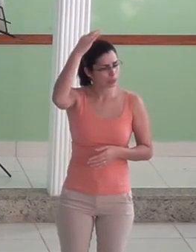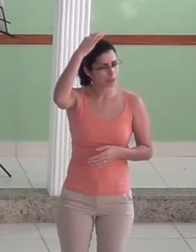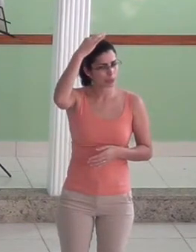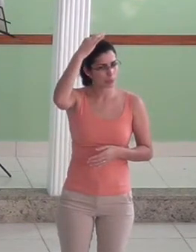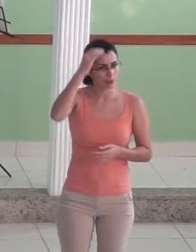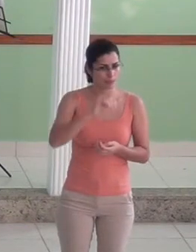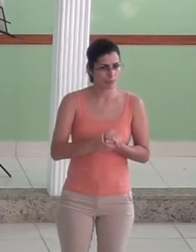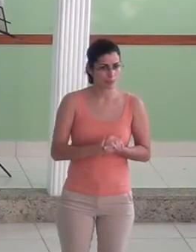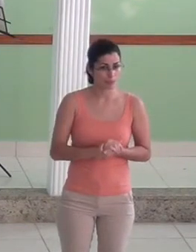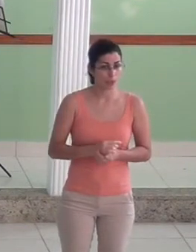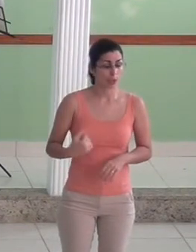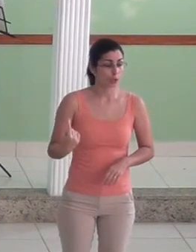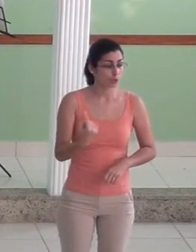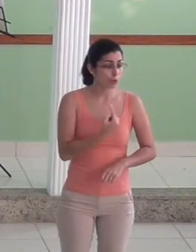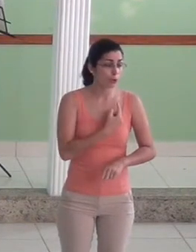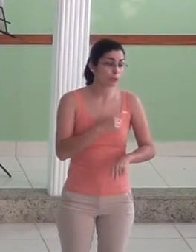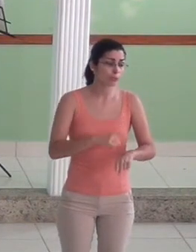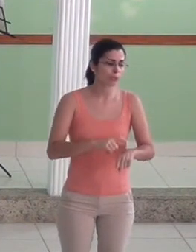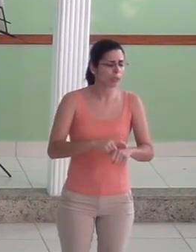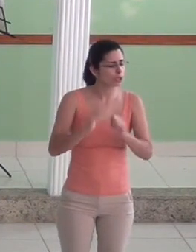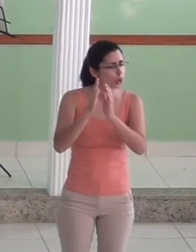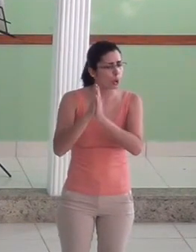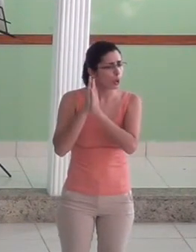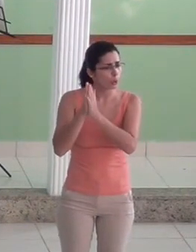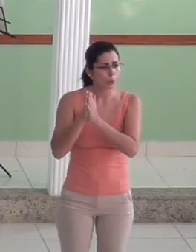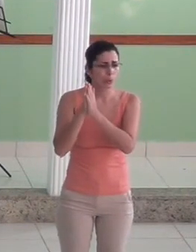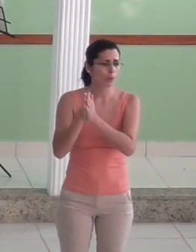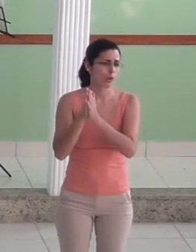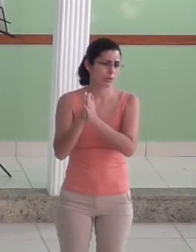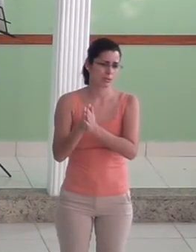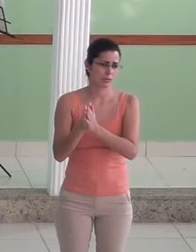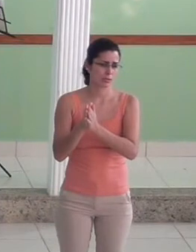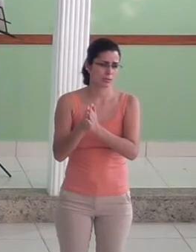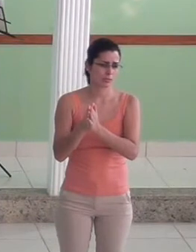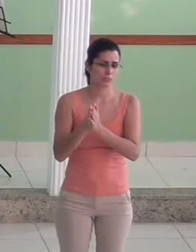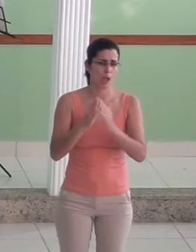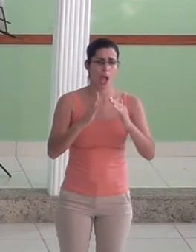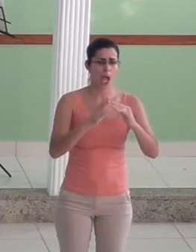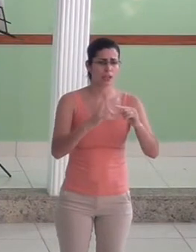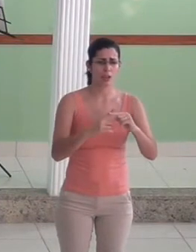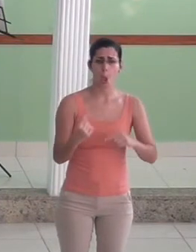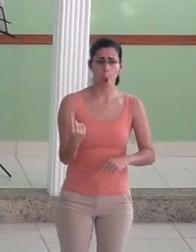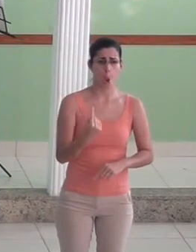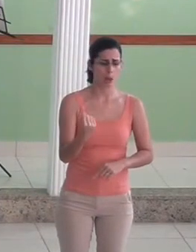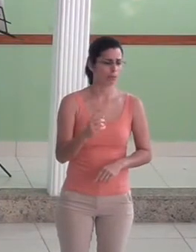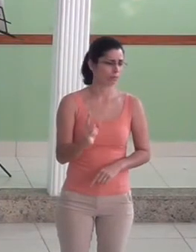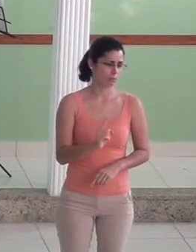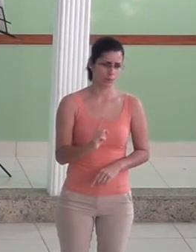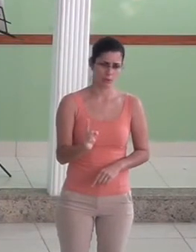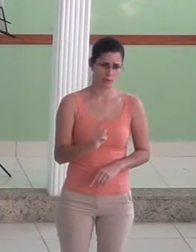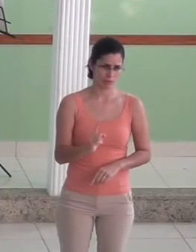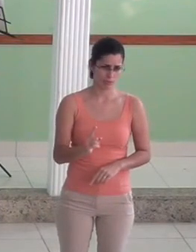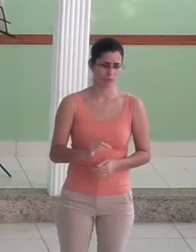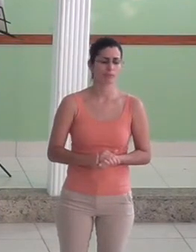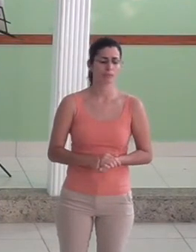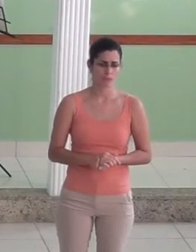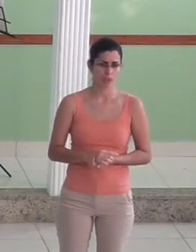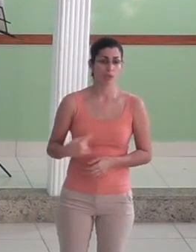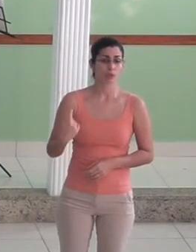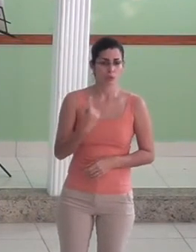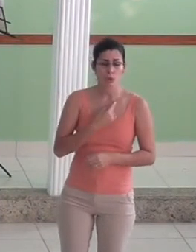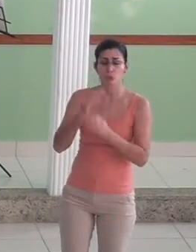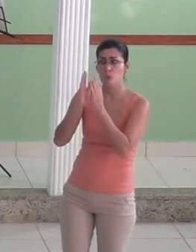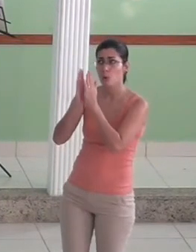estamos em oração para que Deus nos conduza em todas as coisas em que o Senhor tem para nós. E o Senhor